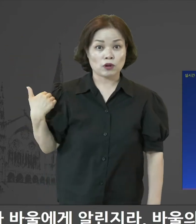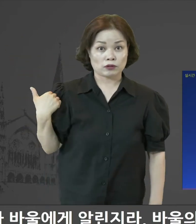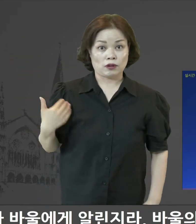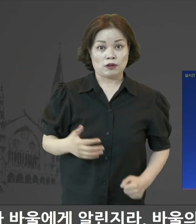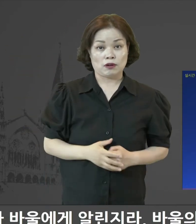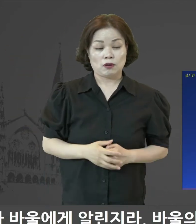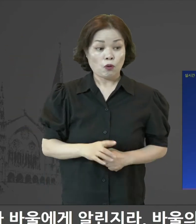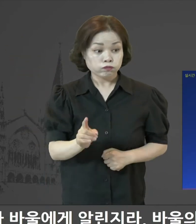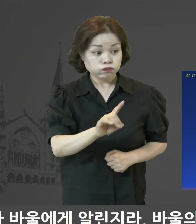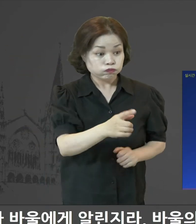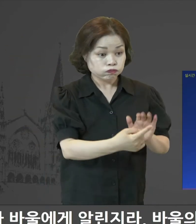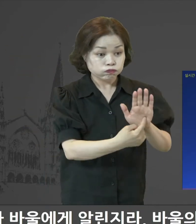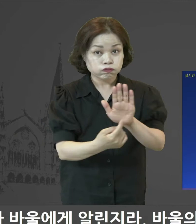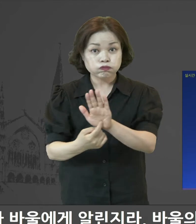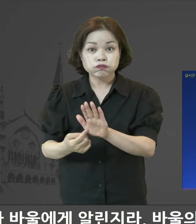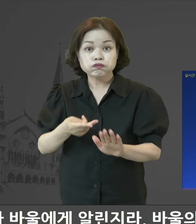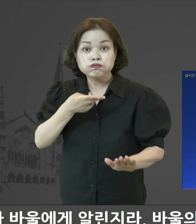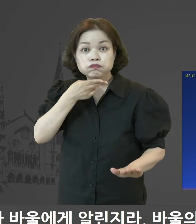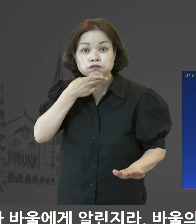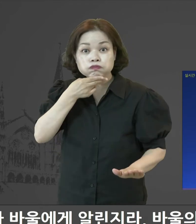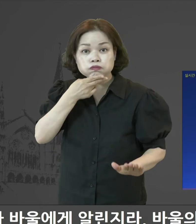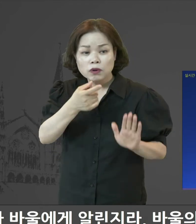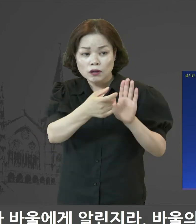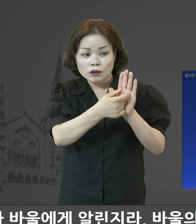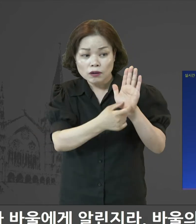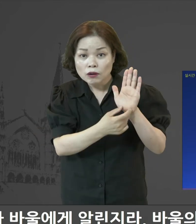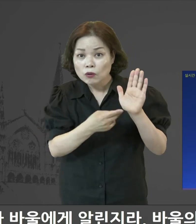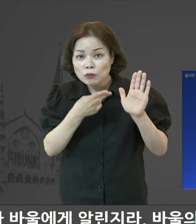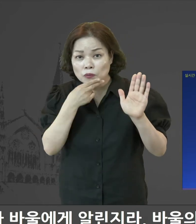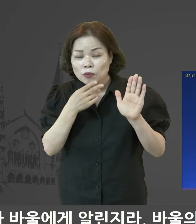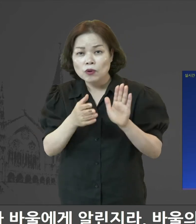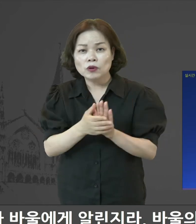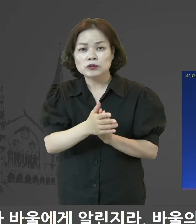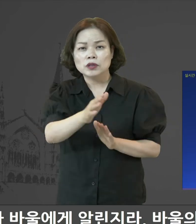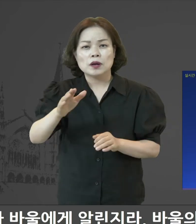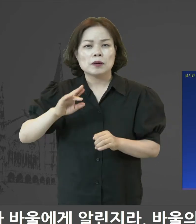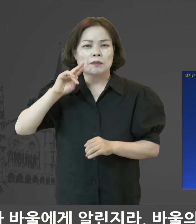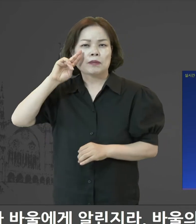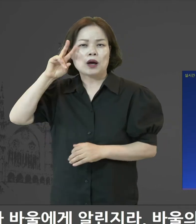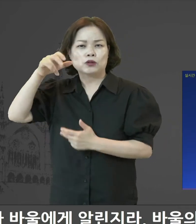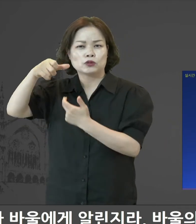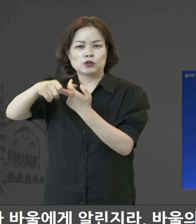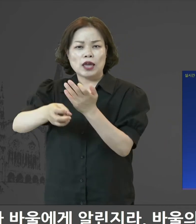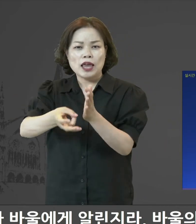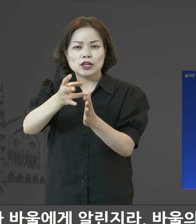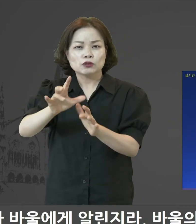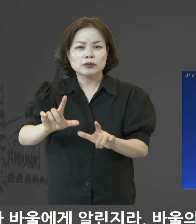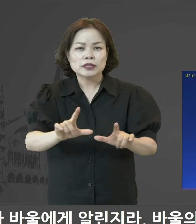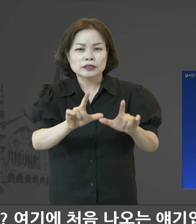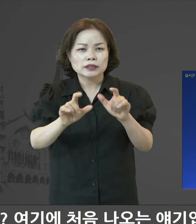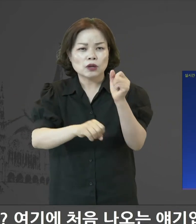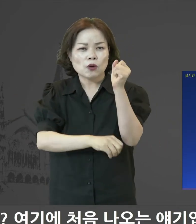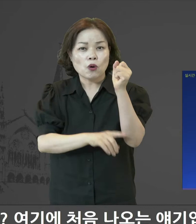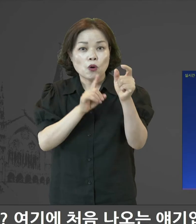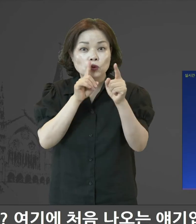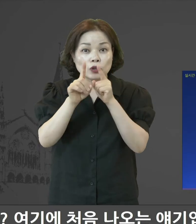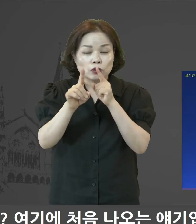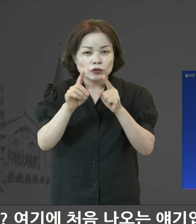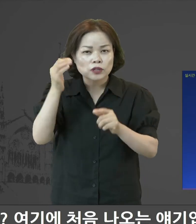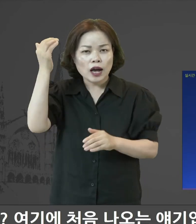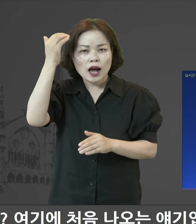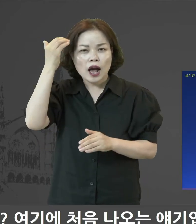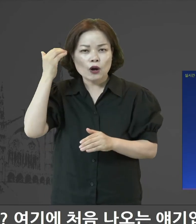않았던, 어디에도 알려지지 않는 얘기입니다. 바울의 조카가 예루살렘에 살고 있었어요. 근데 원어로 보게 되면 여기